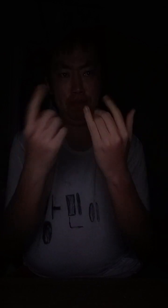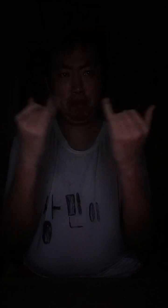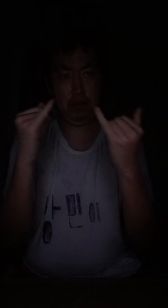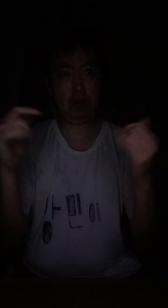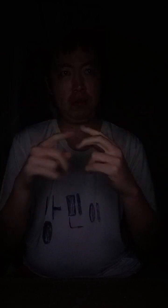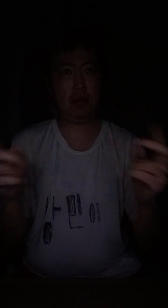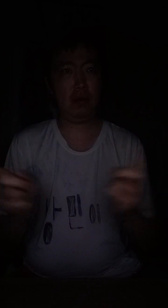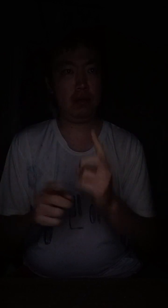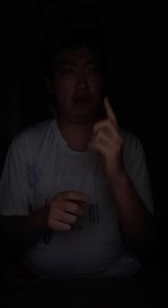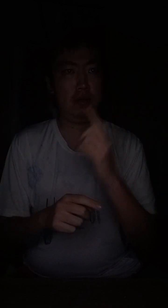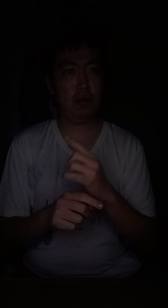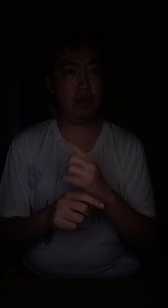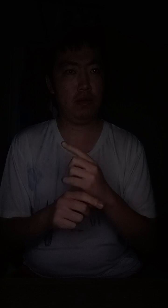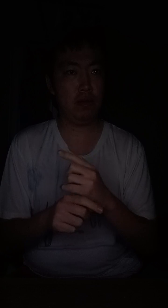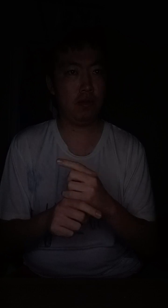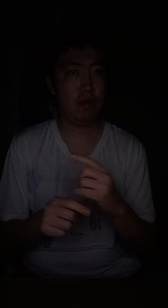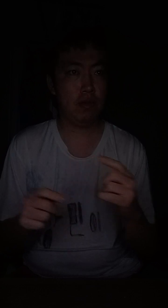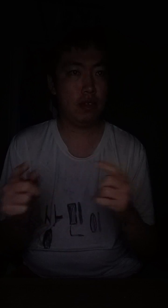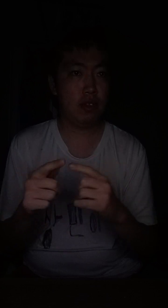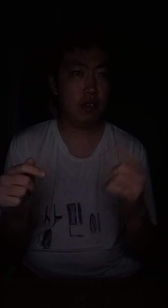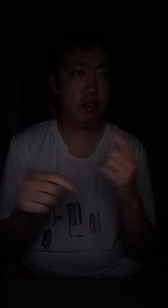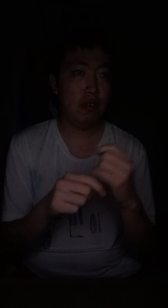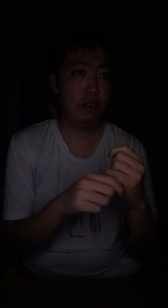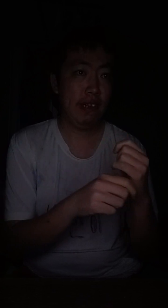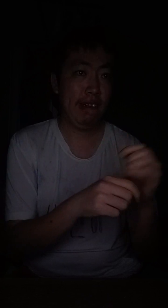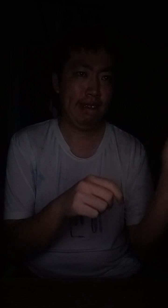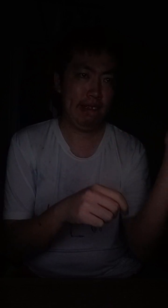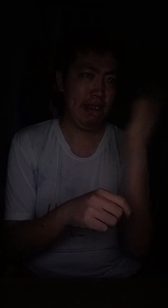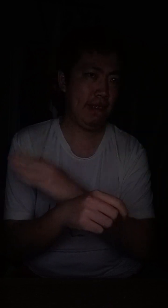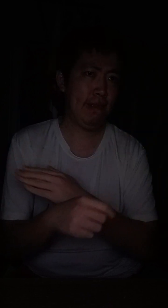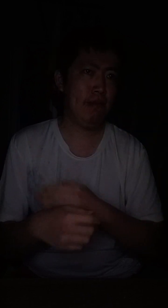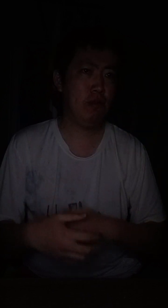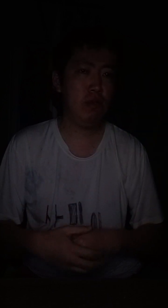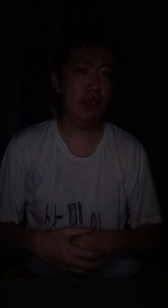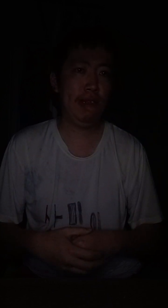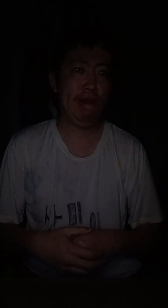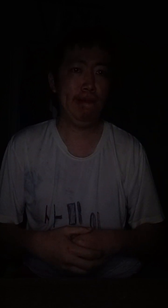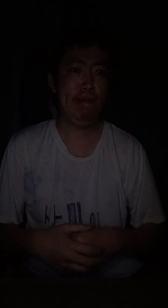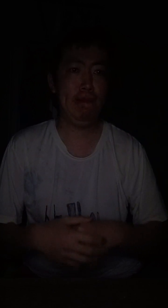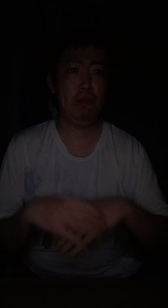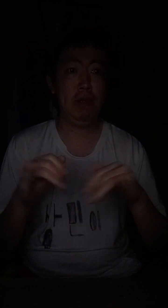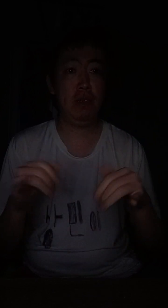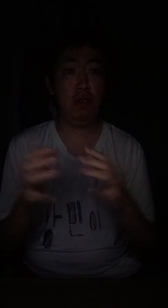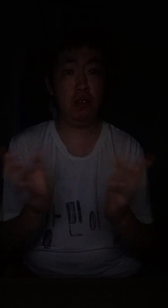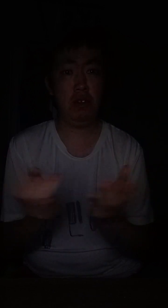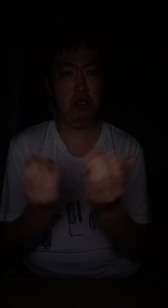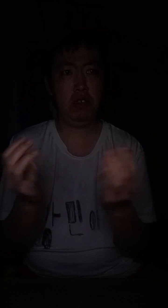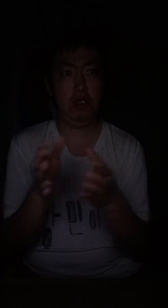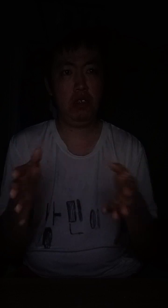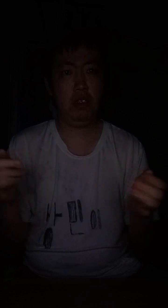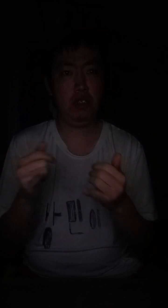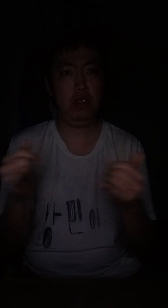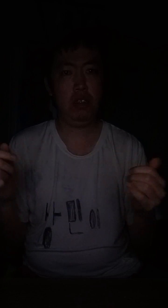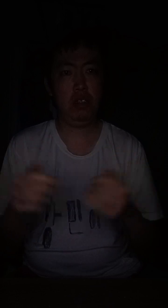땅을 누군가 매입하면서 화장실이 사라졌습니다. 이곳이 원래 화장실이 있던 자리인데요. 지금은